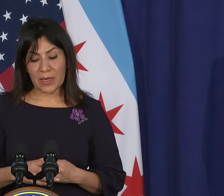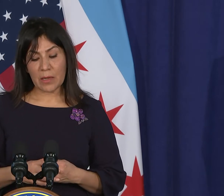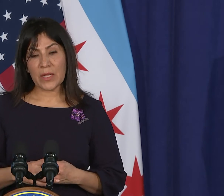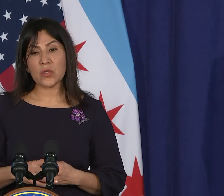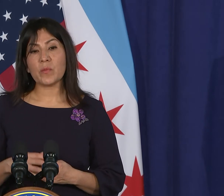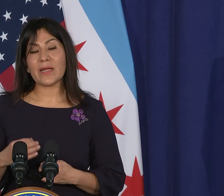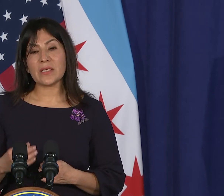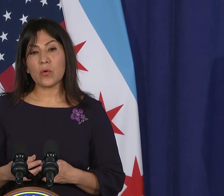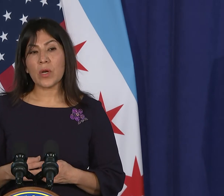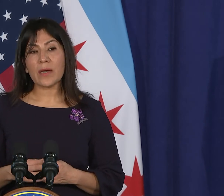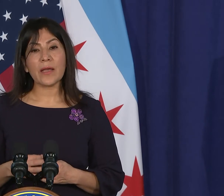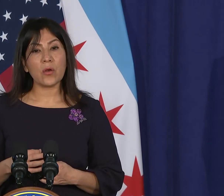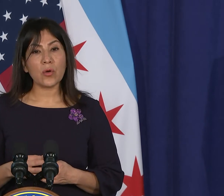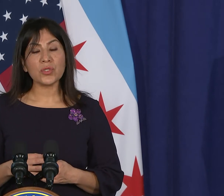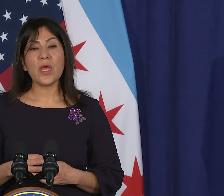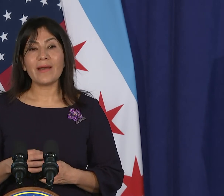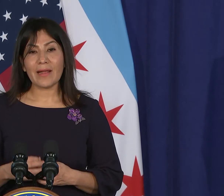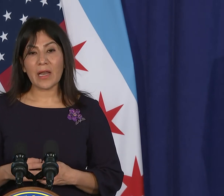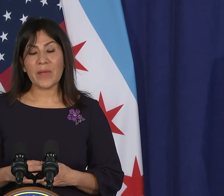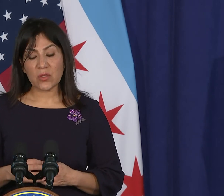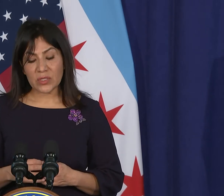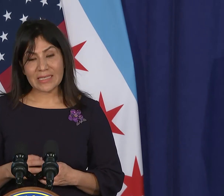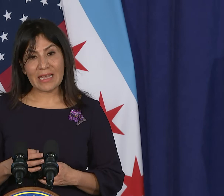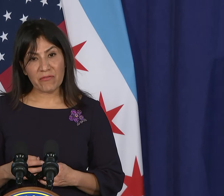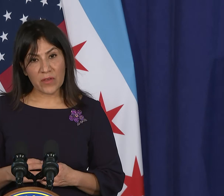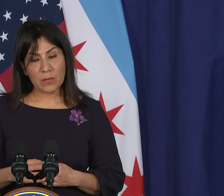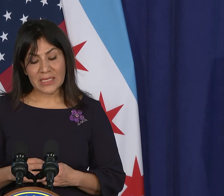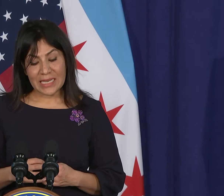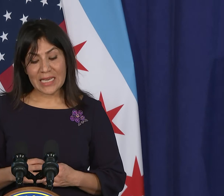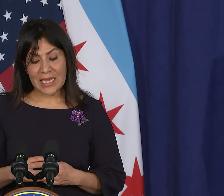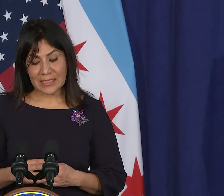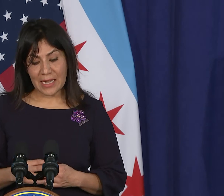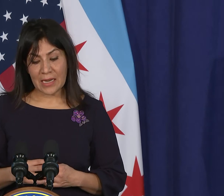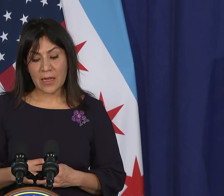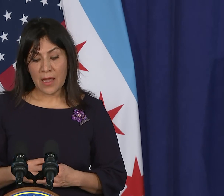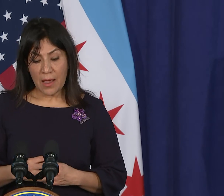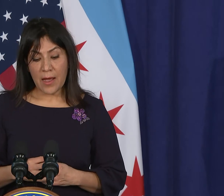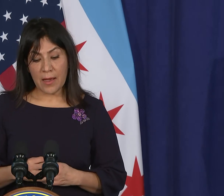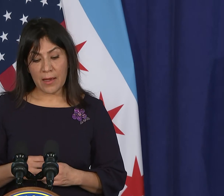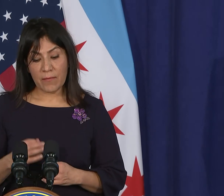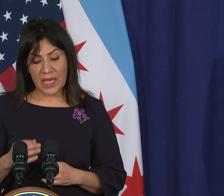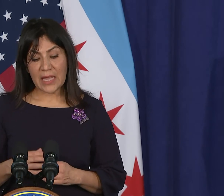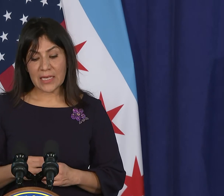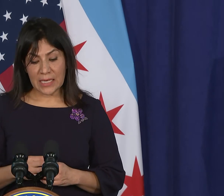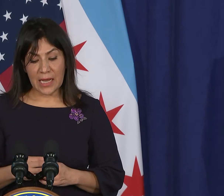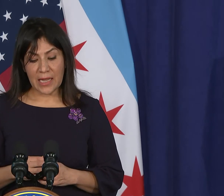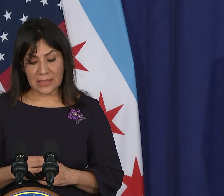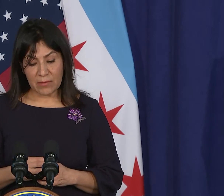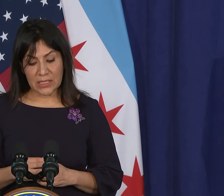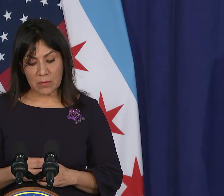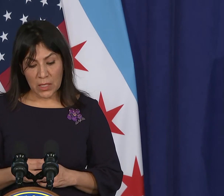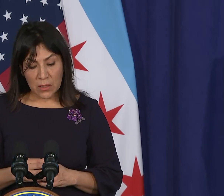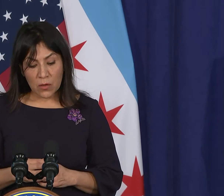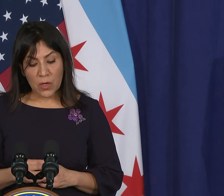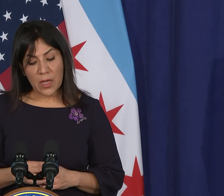otros departamentos para asegurar que los reglamentos están firmes y están vigentes en cada establecimiento.